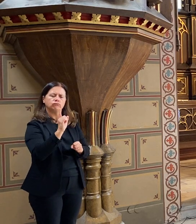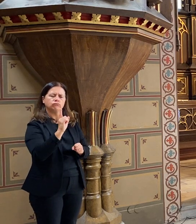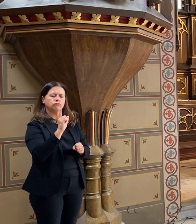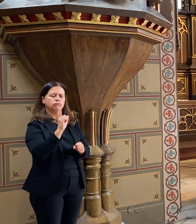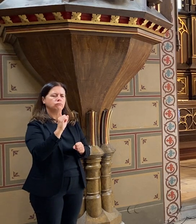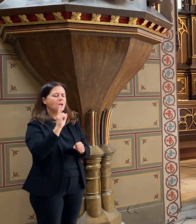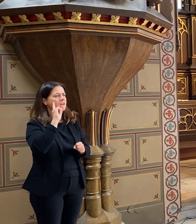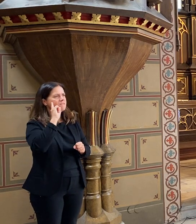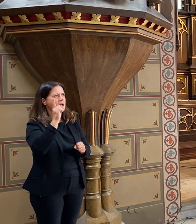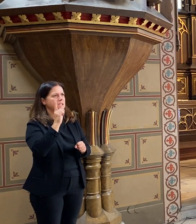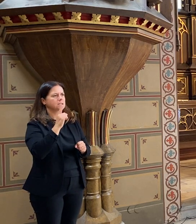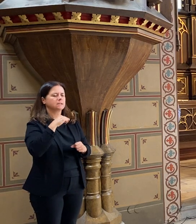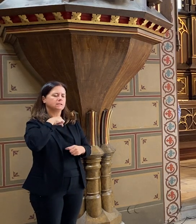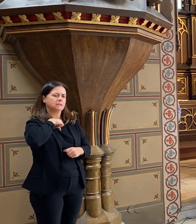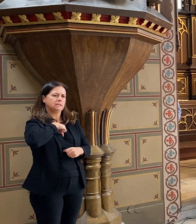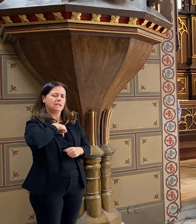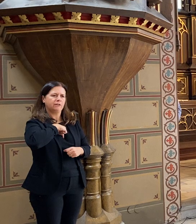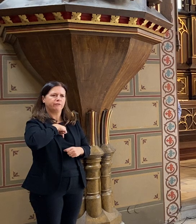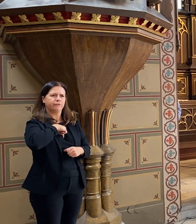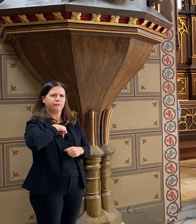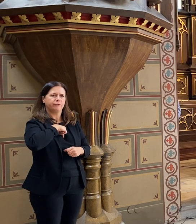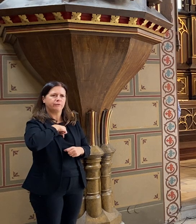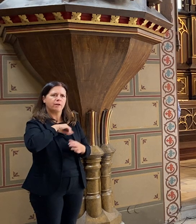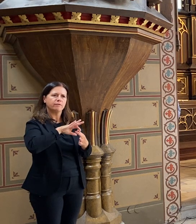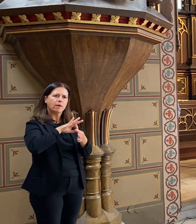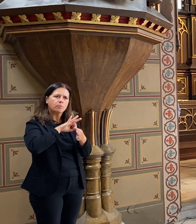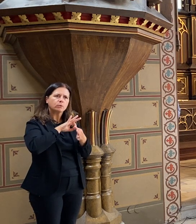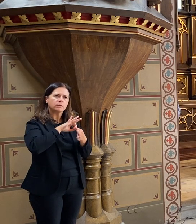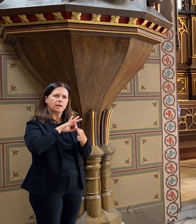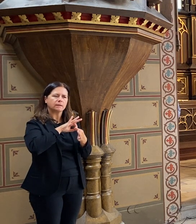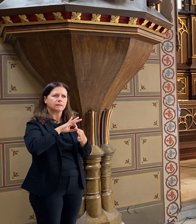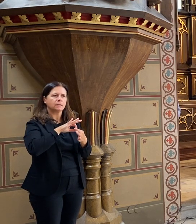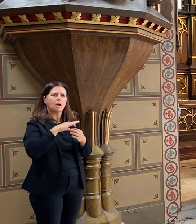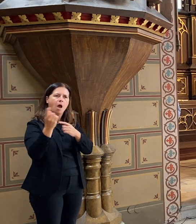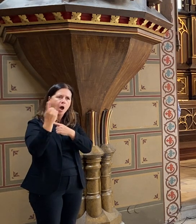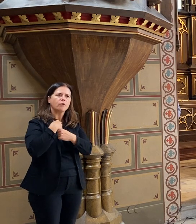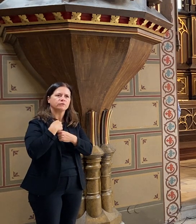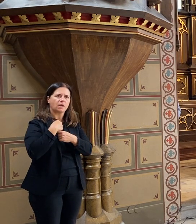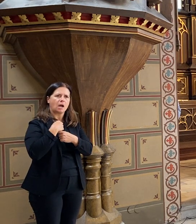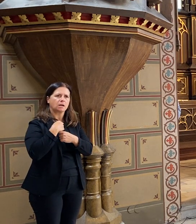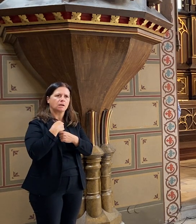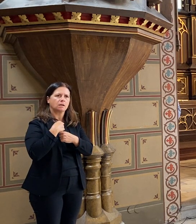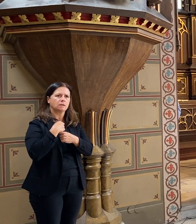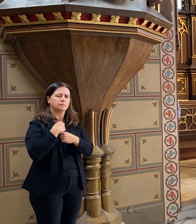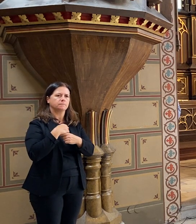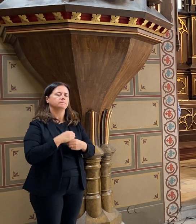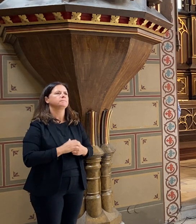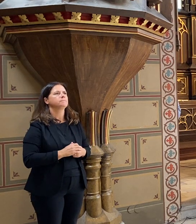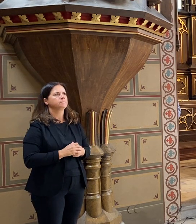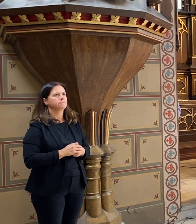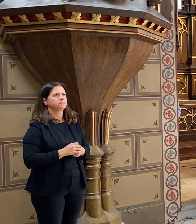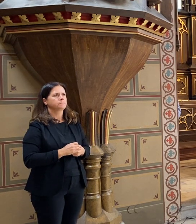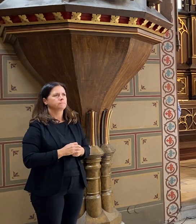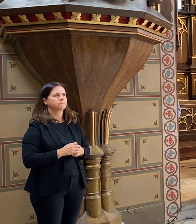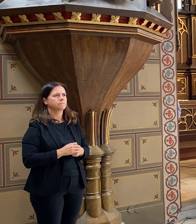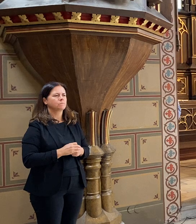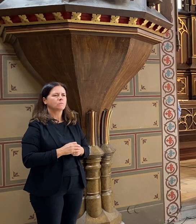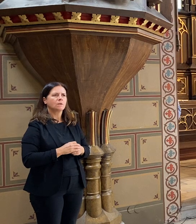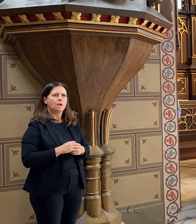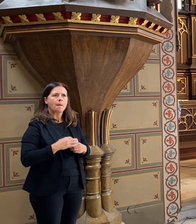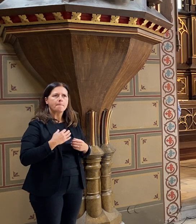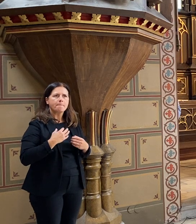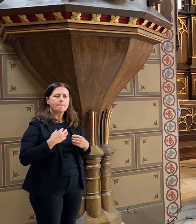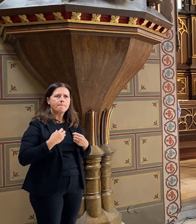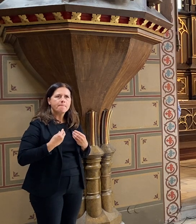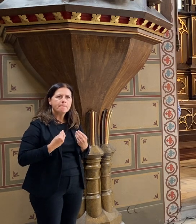uns tief hinein verbunden in einen Sendungsauftrag, der von einem anderen kommt, der uns bewegt, der